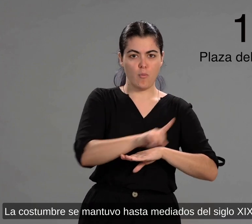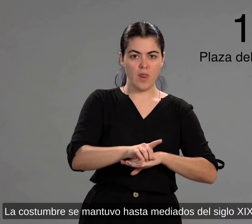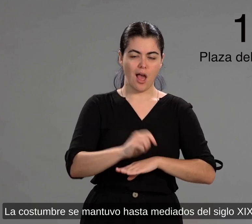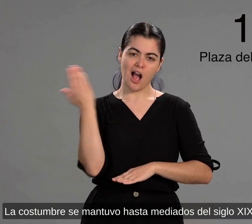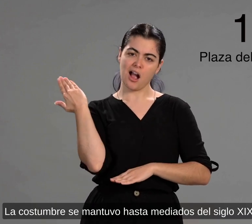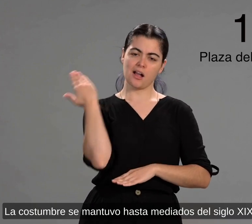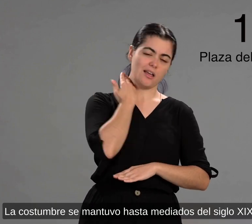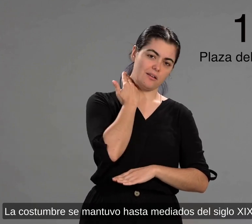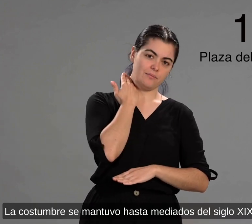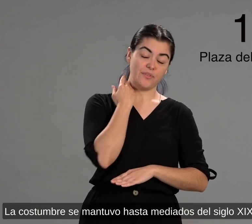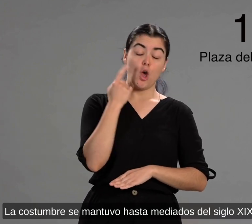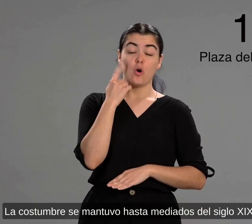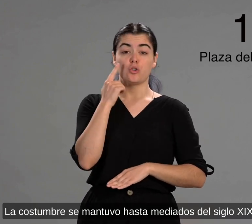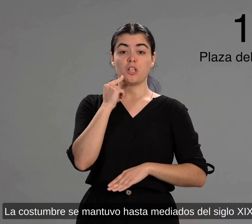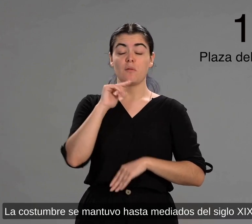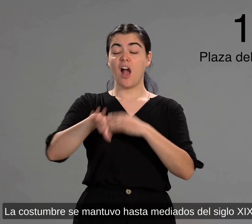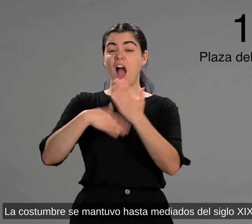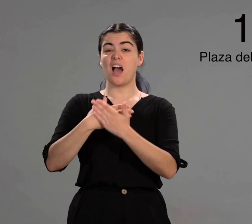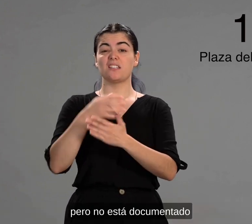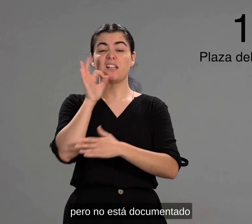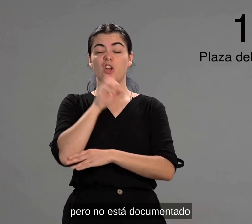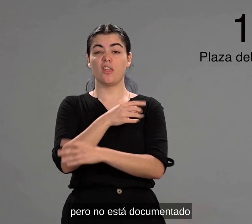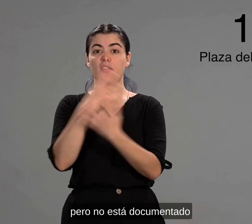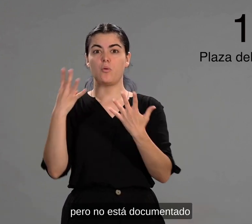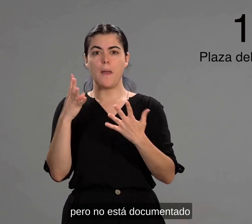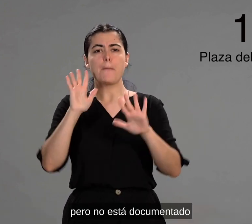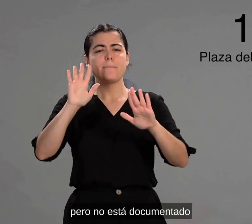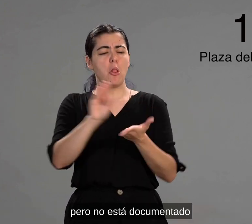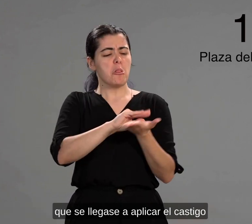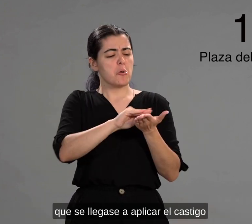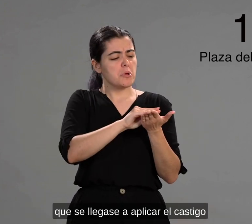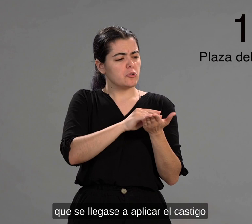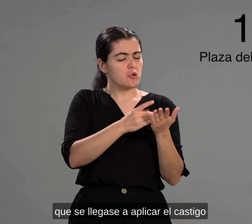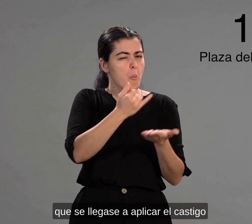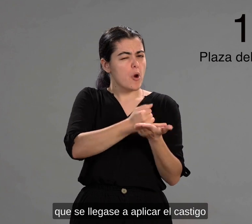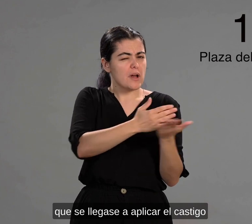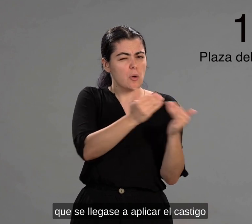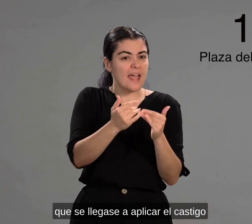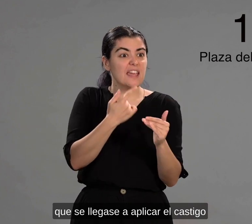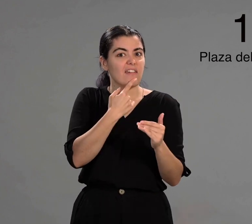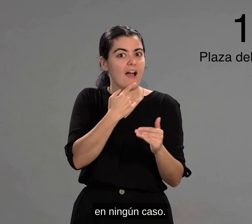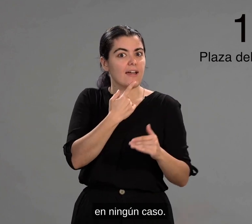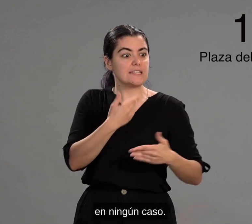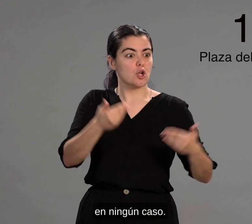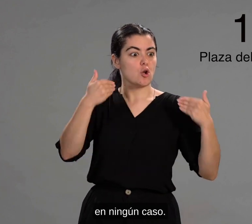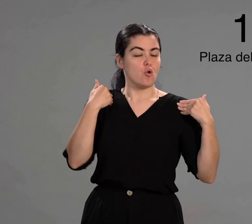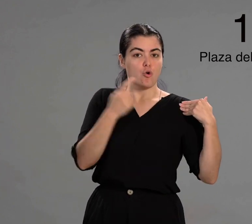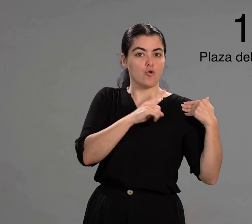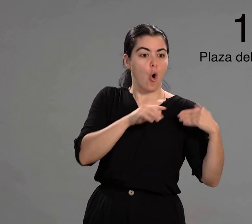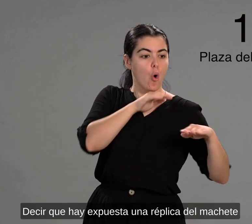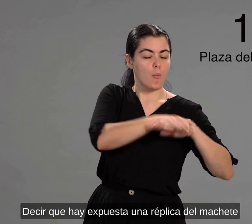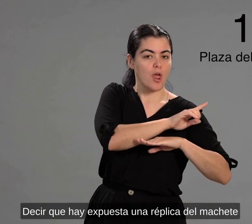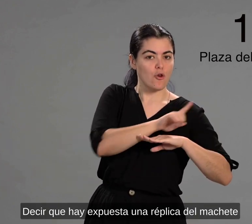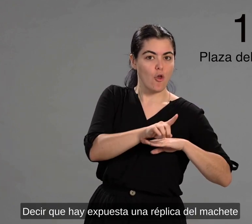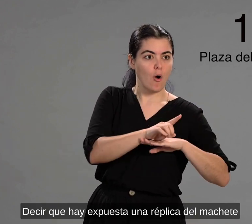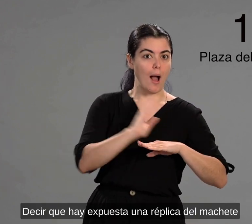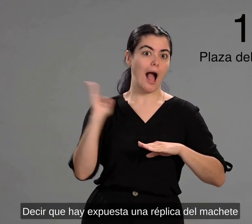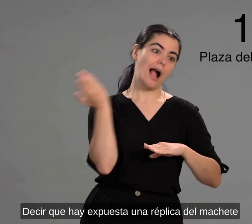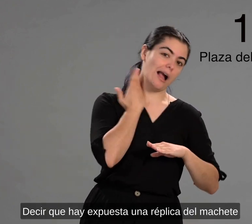costumbre se mantuvo hasta mediados del siglo XIX, pero no está documentado que se llegase a aplicar el castigo en ningún caso. Decir que hay expuesta una